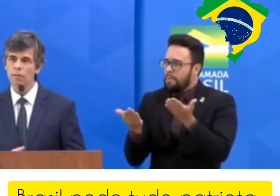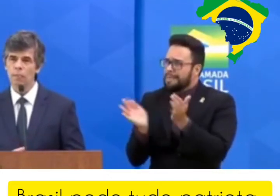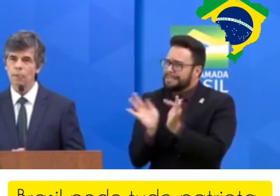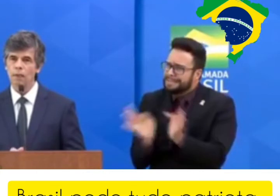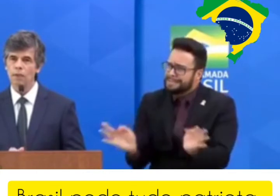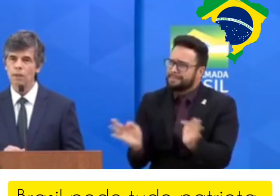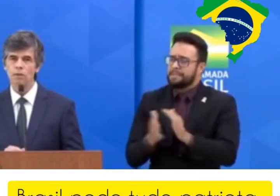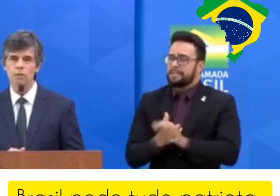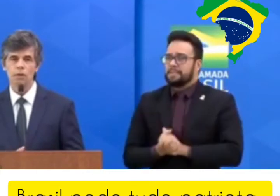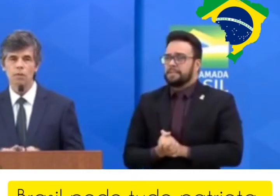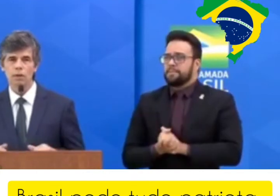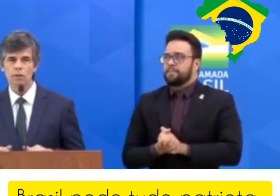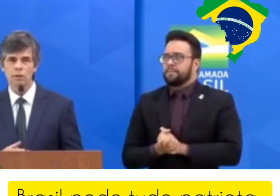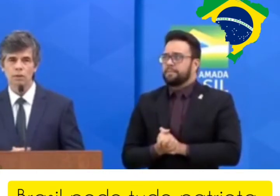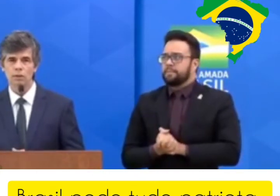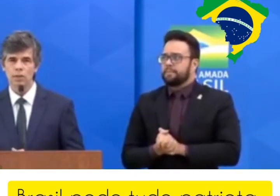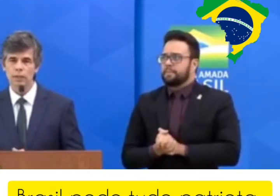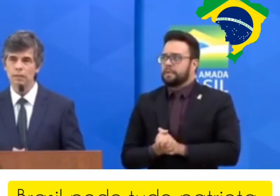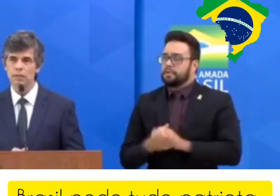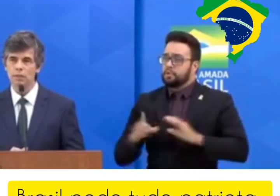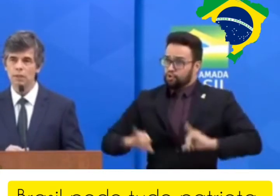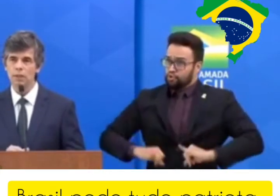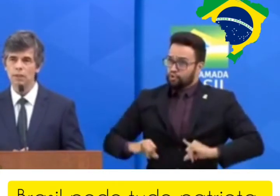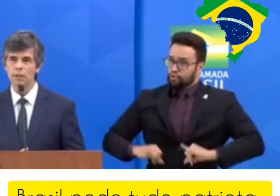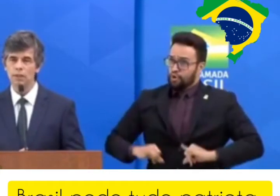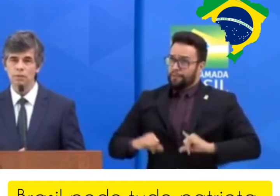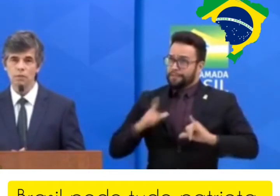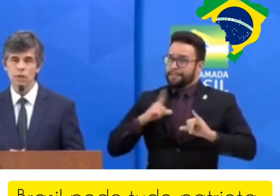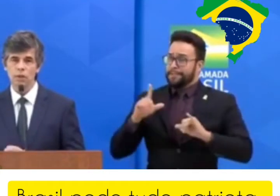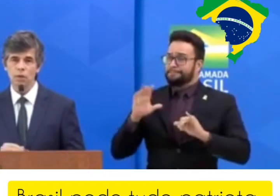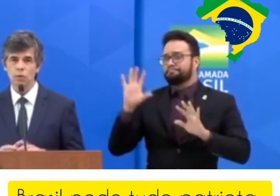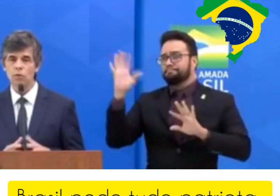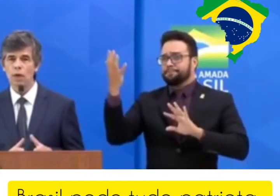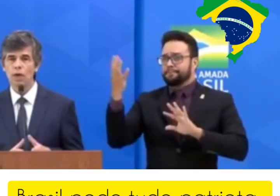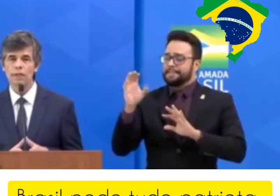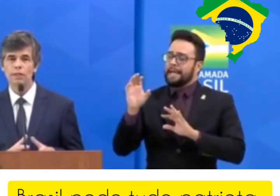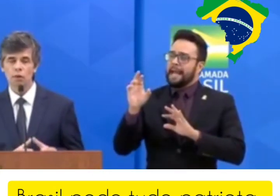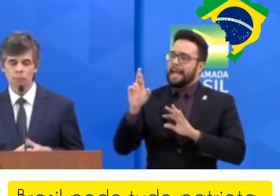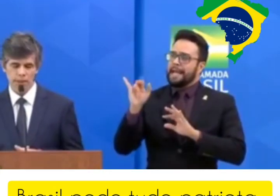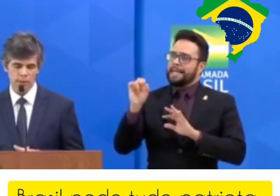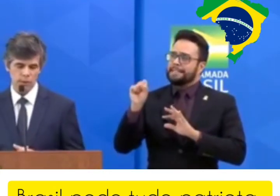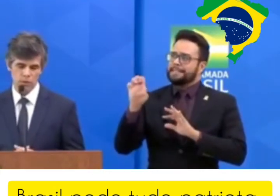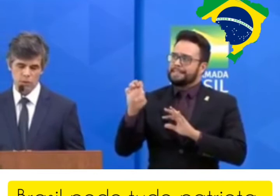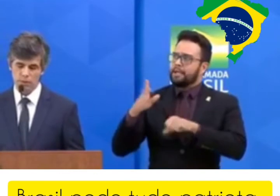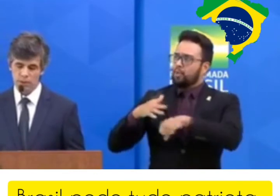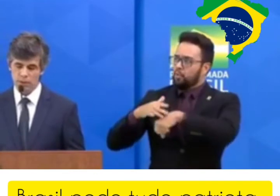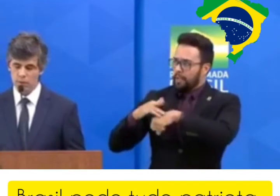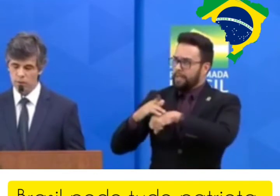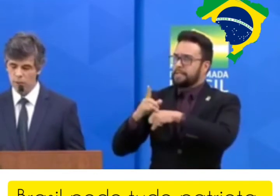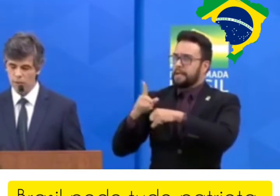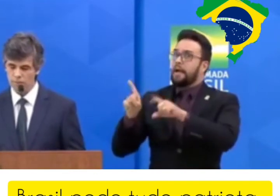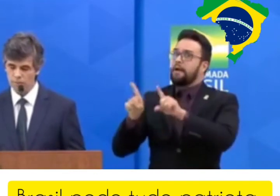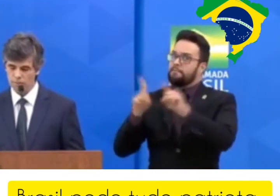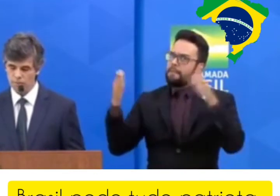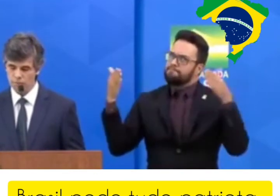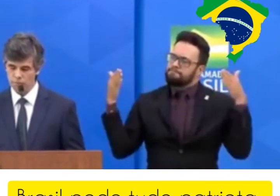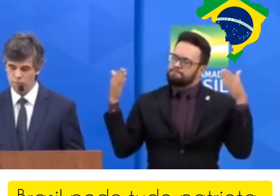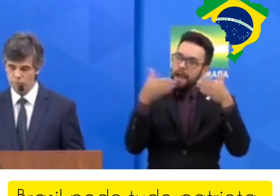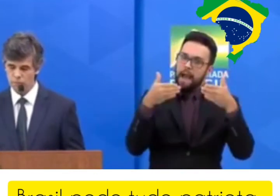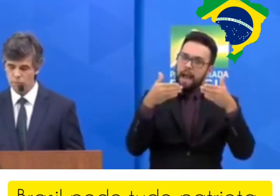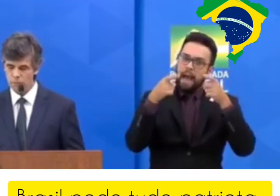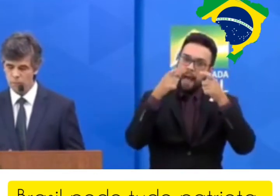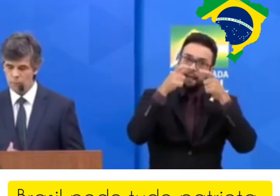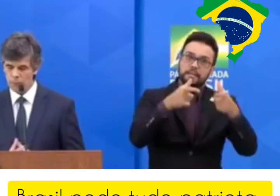sofrer. Isso é natural em qualquer situação de crise, de doença, e a gente não, a atenção para essas pessoas vai ser total, né?